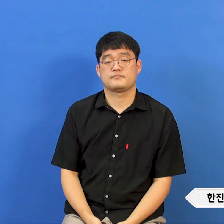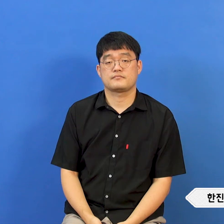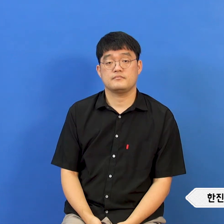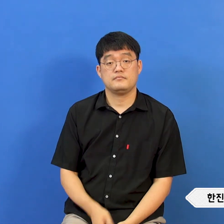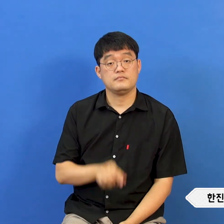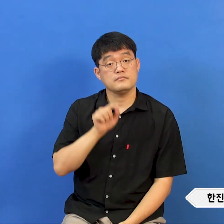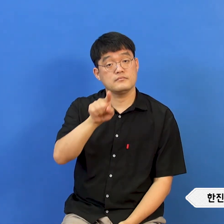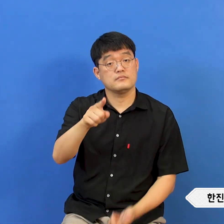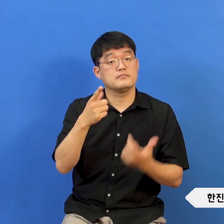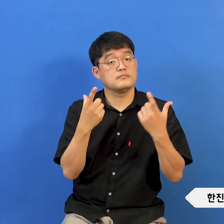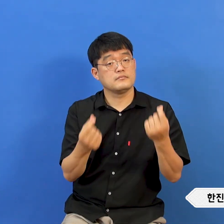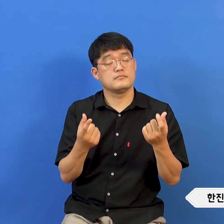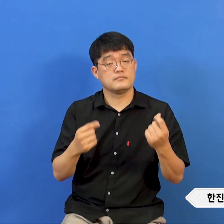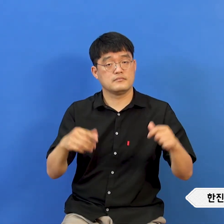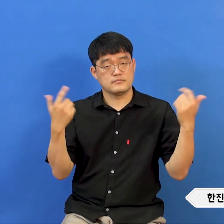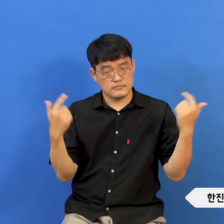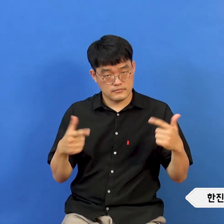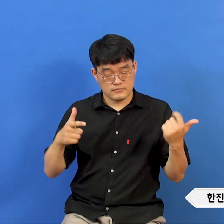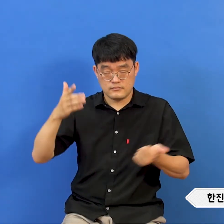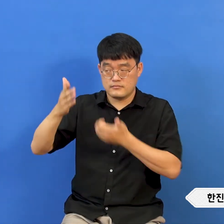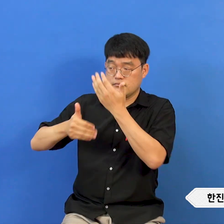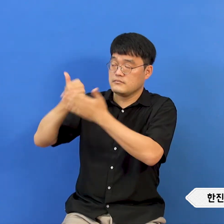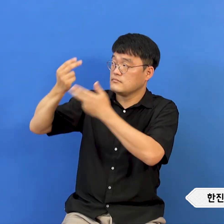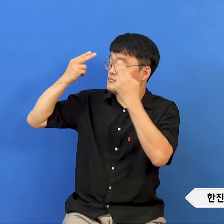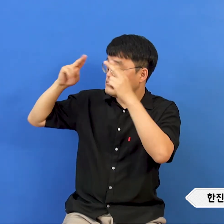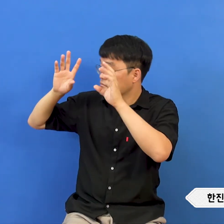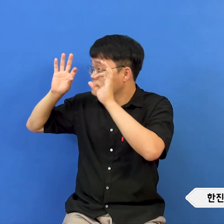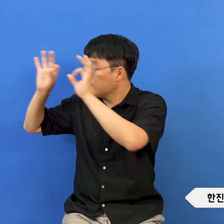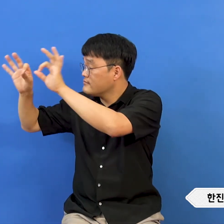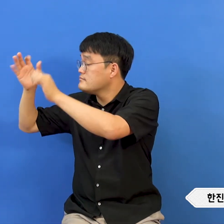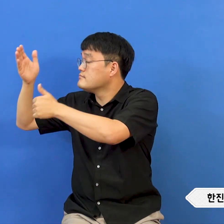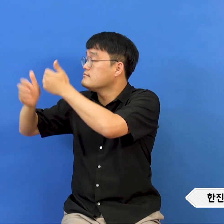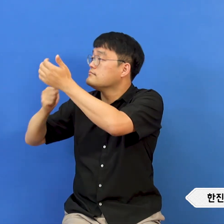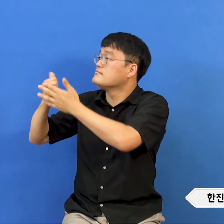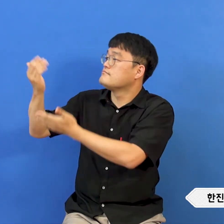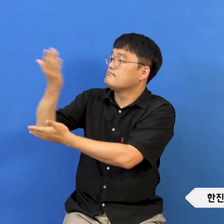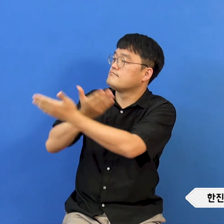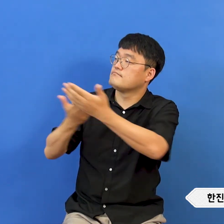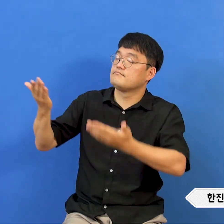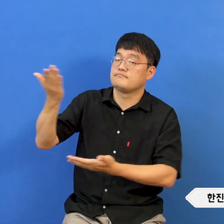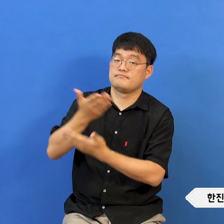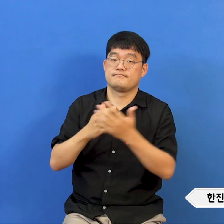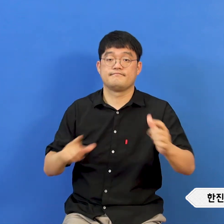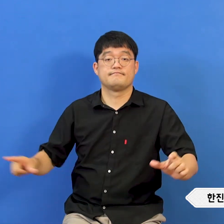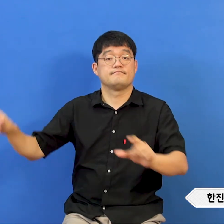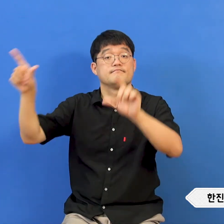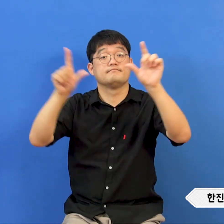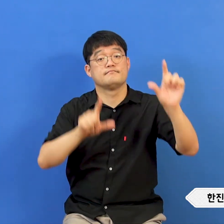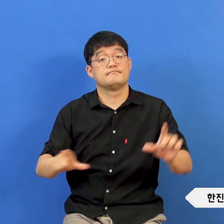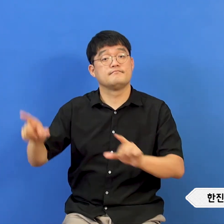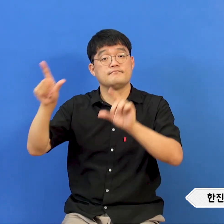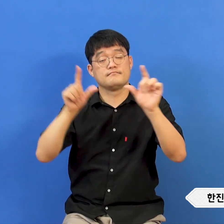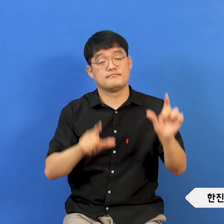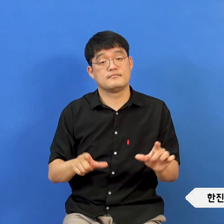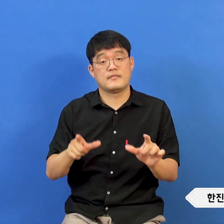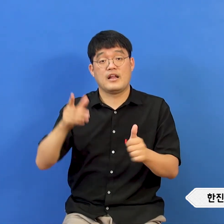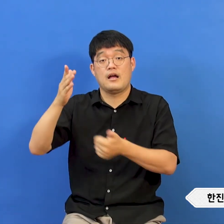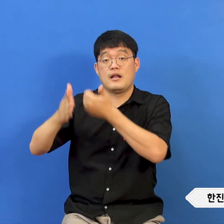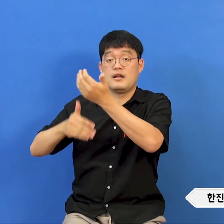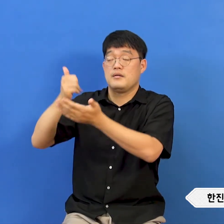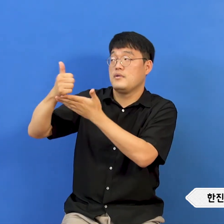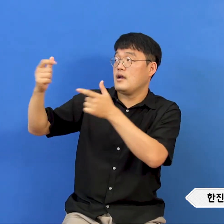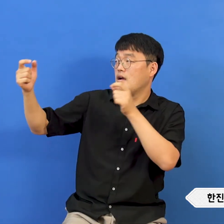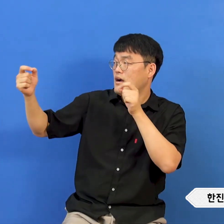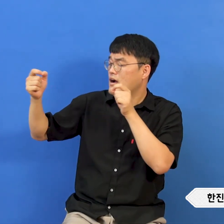그렇게 늘 하나님 바라보고 하나님과 교통하면서 살았습니다. 얼마나 하나님을 가까이